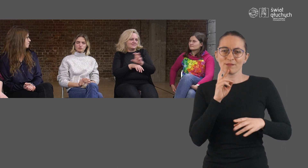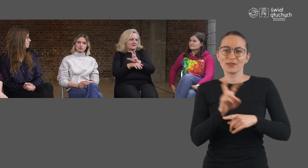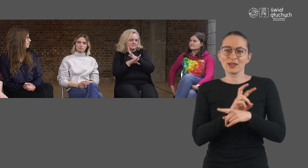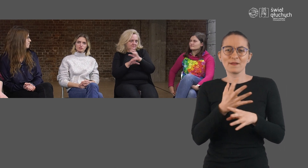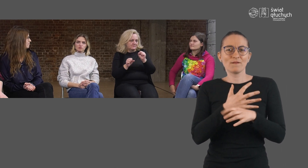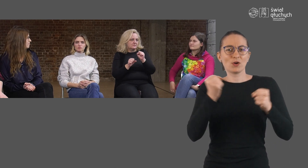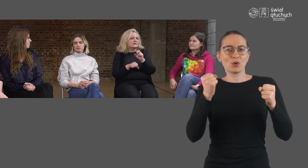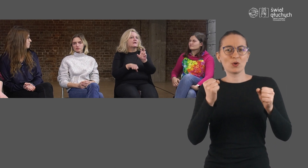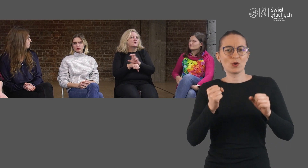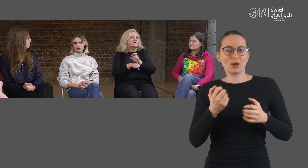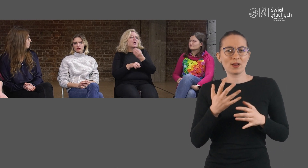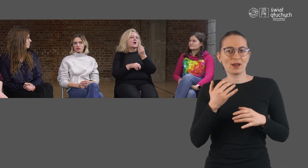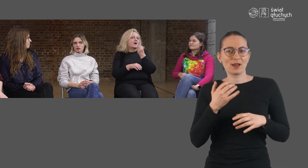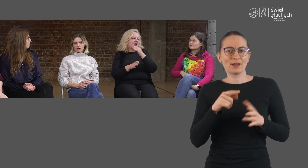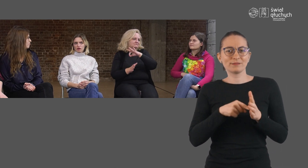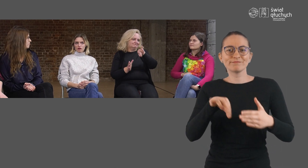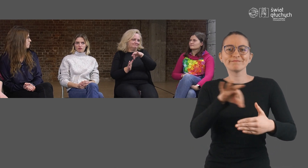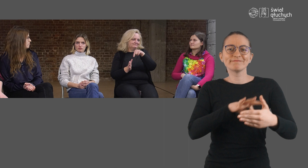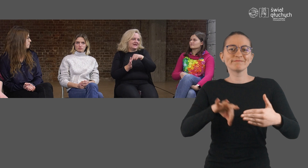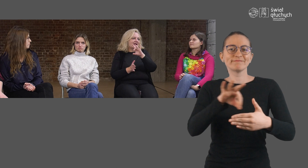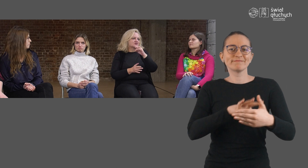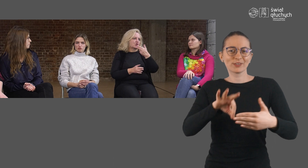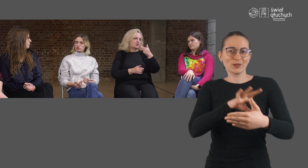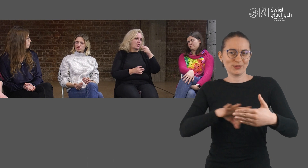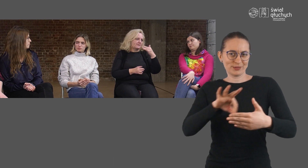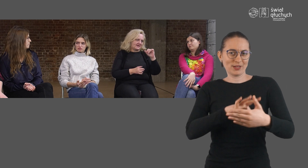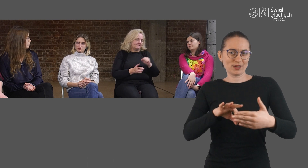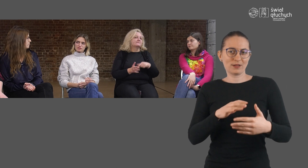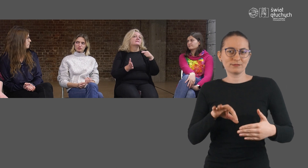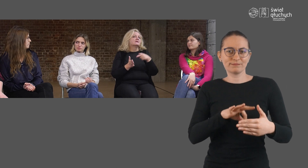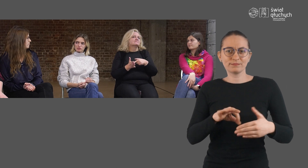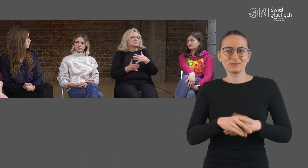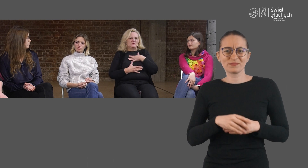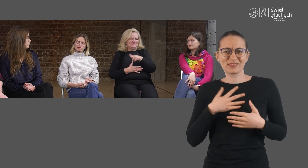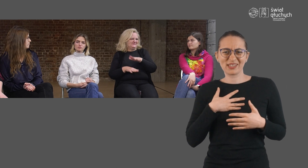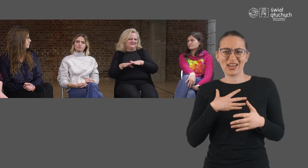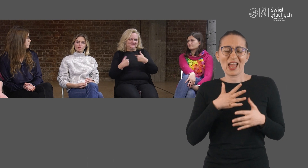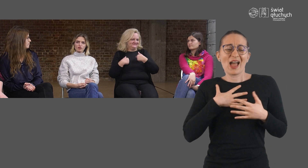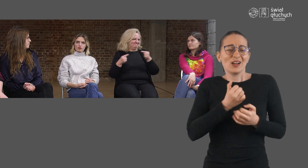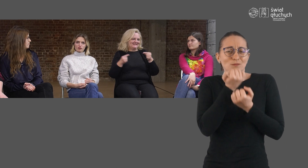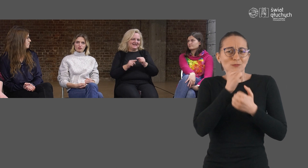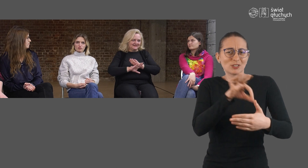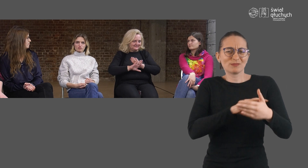a skończyłam technikum gastronomiczne, czuję, że nie będę w tym zawodzie pracowała, nie?